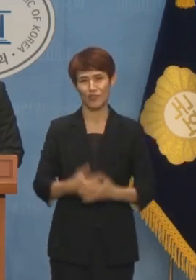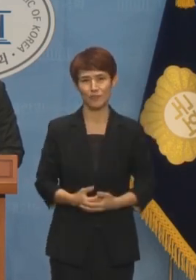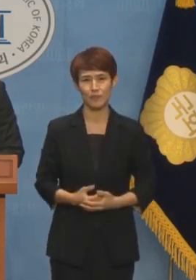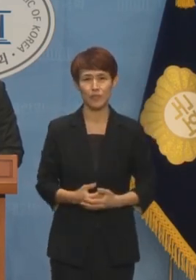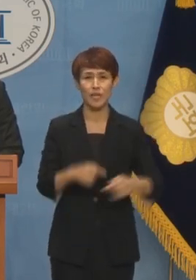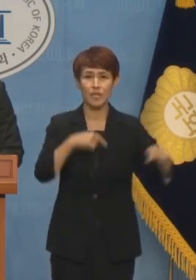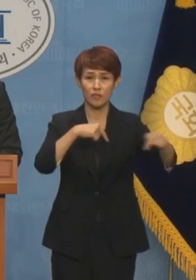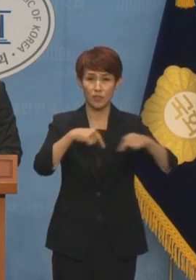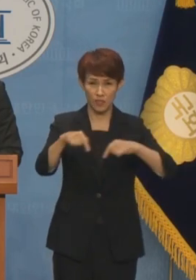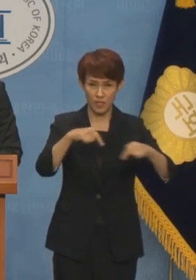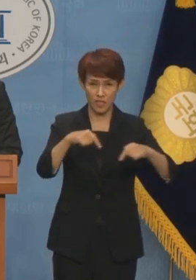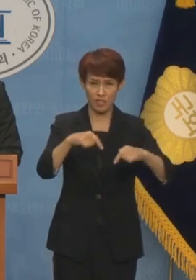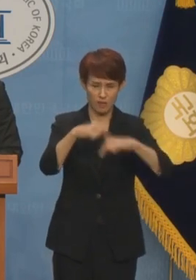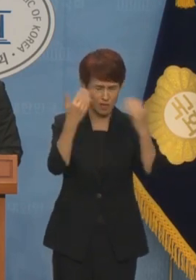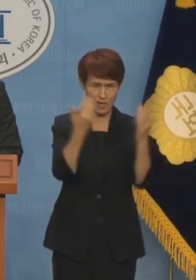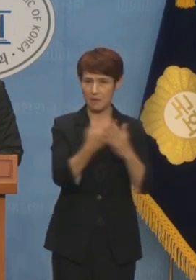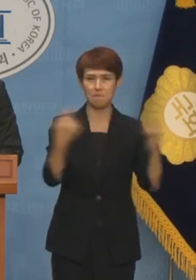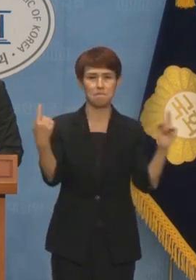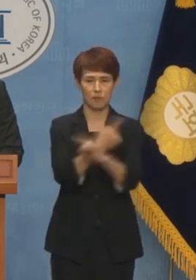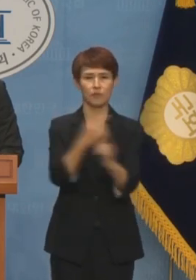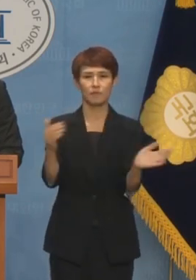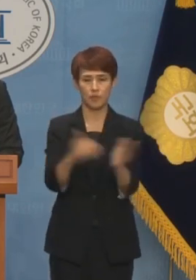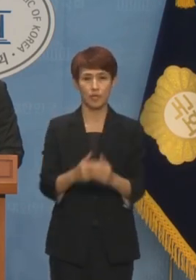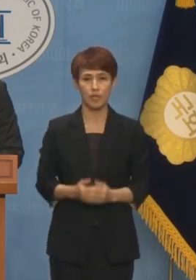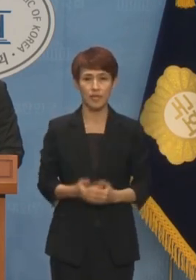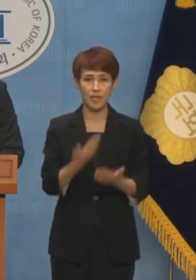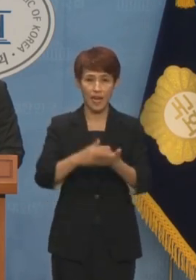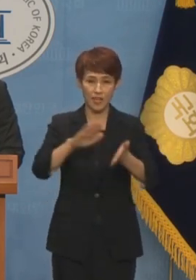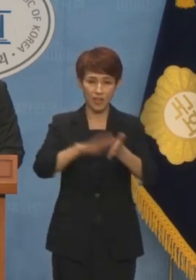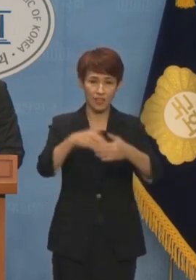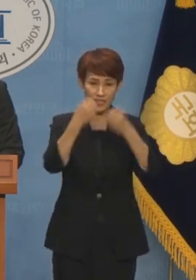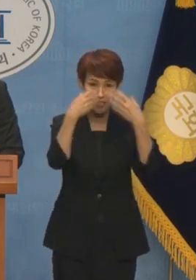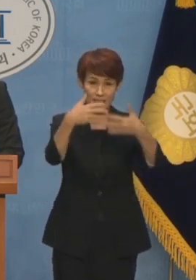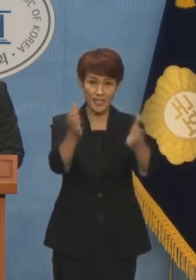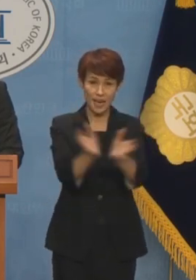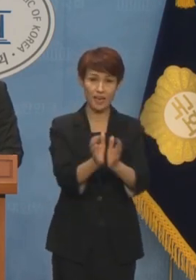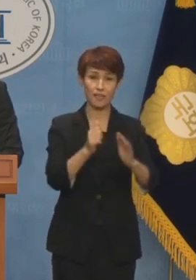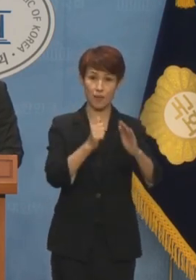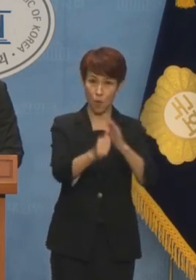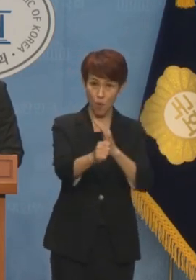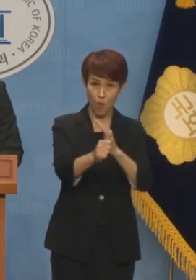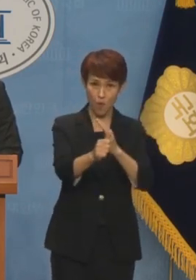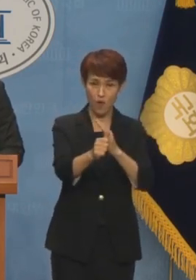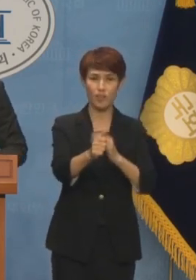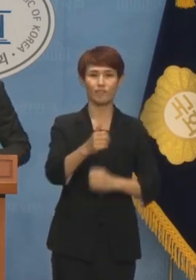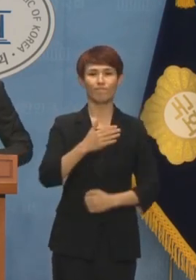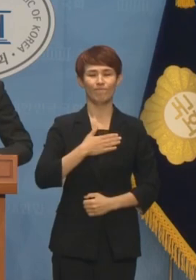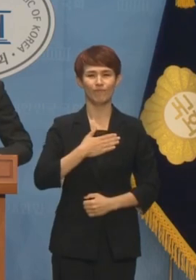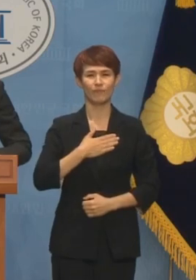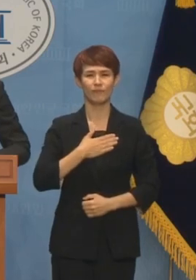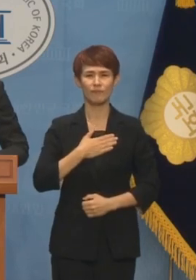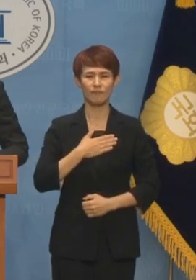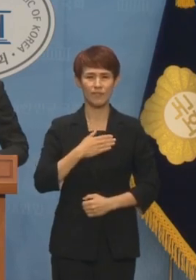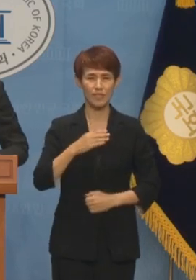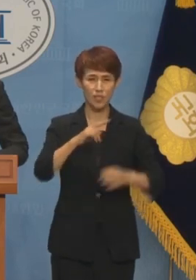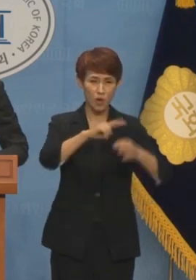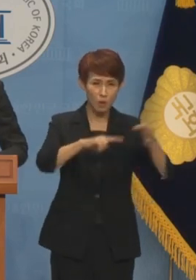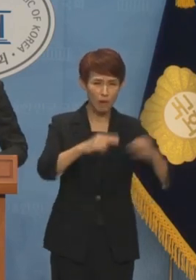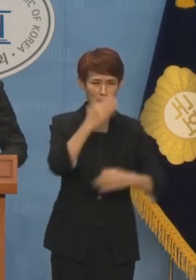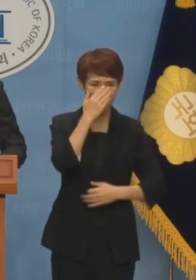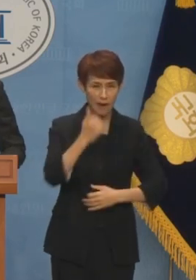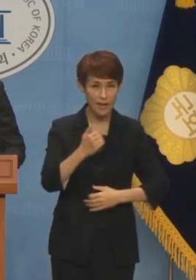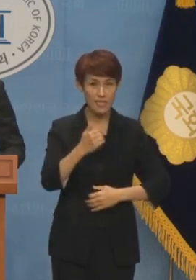문법을 송두리째 바꿨습니다. 개혁신당 당대표 이기인 또 다른 새로움으로 지긋지긋한 여의도 정치와